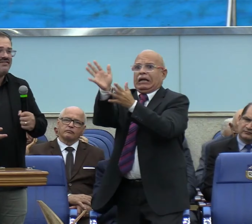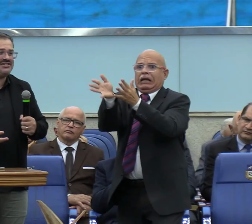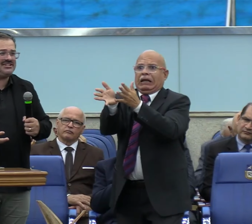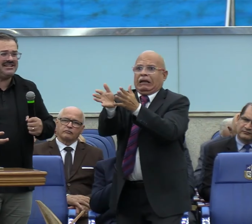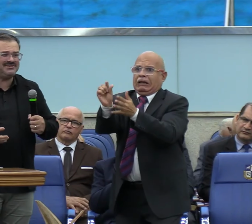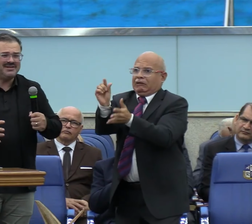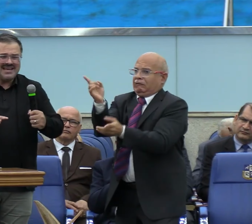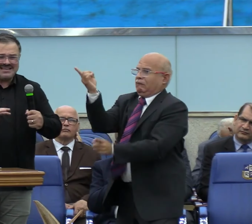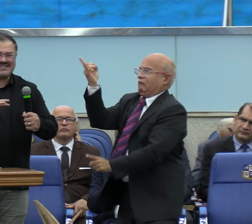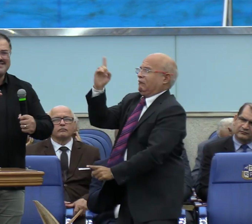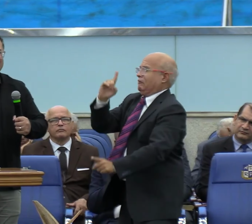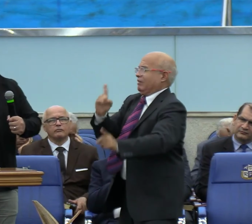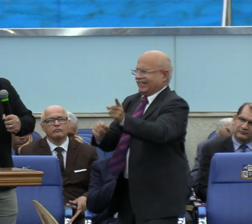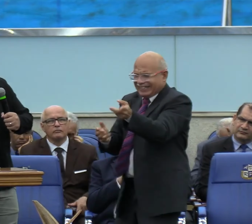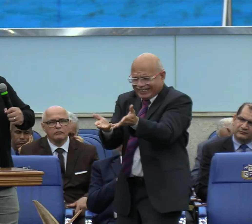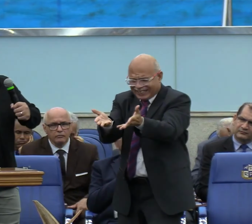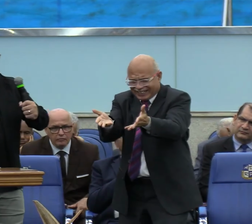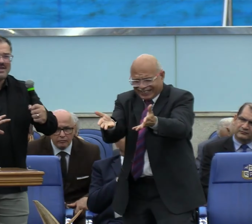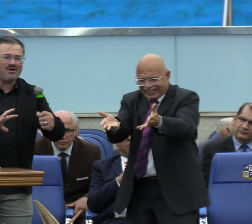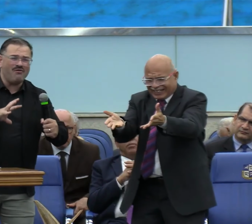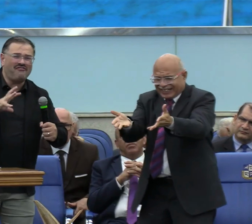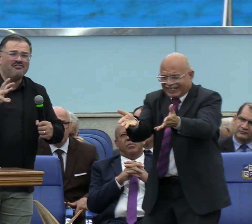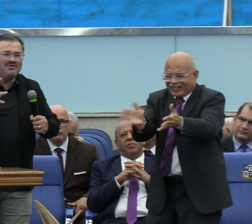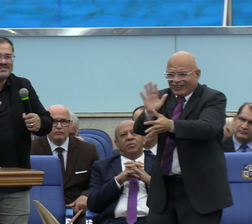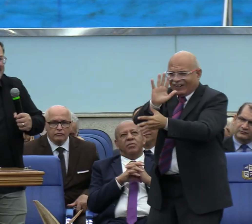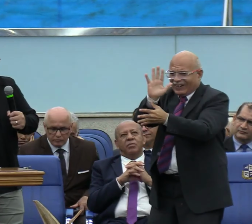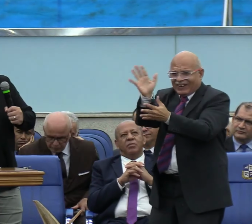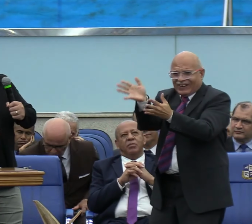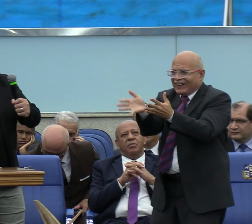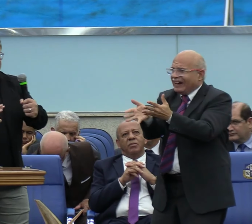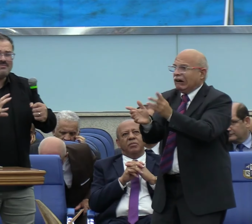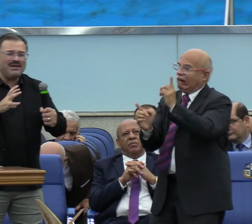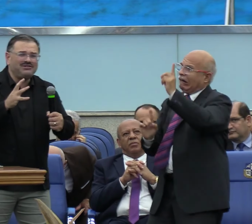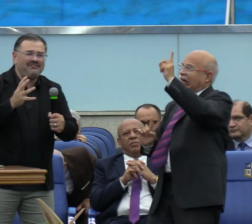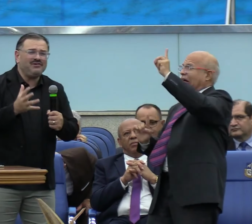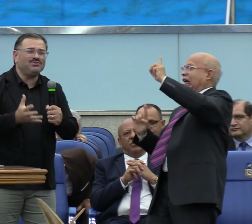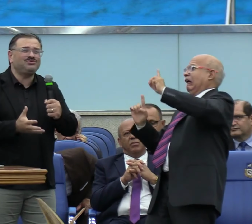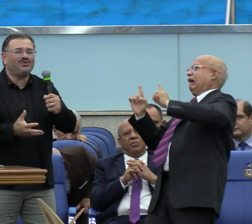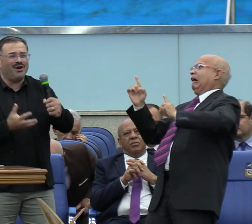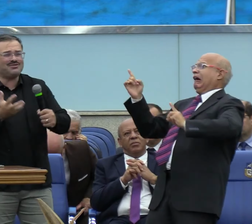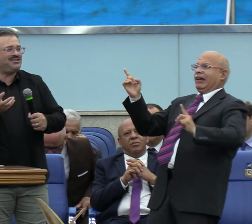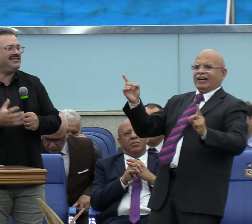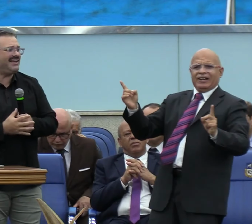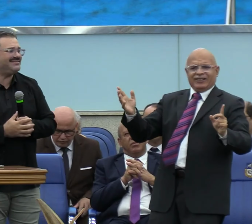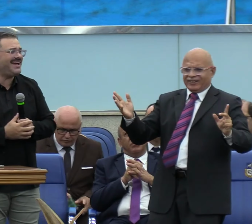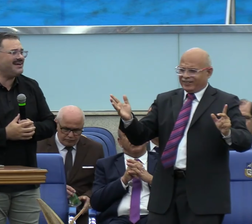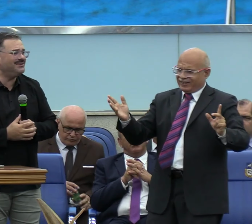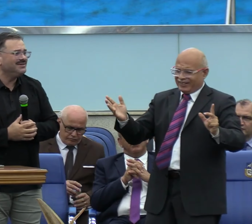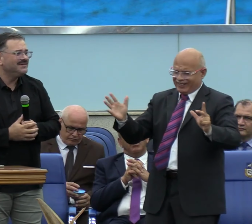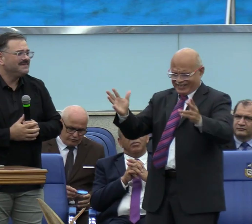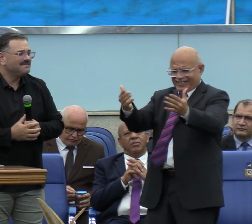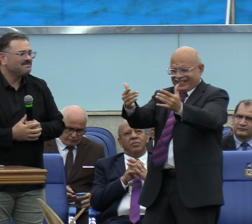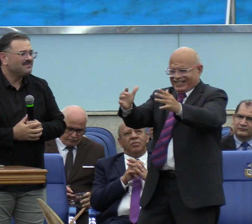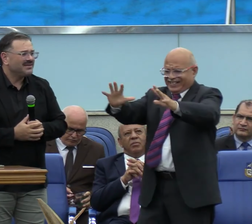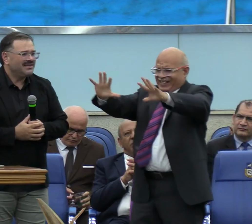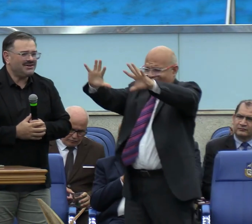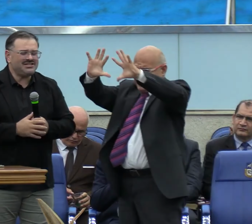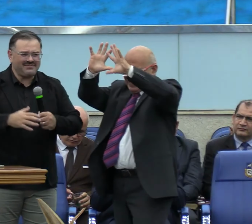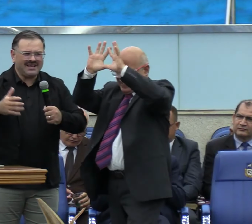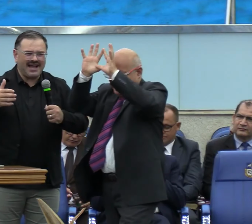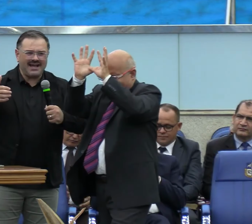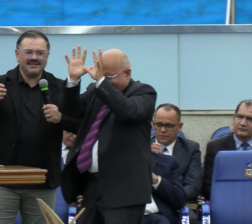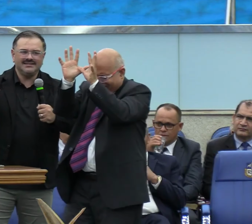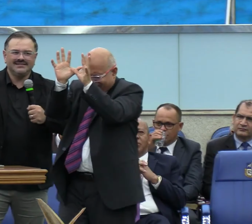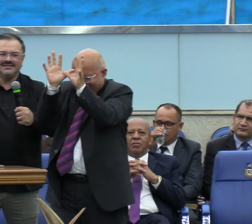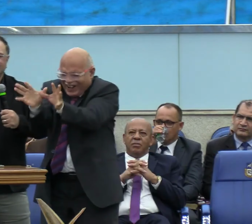novo convertido, e a sinalização dele era meio confusa, um pouco meio dificultoso de entendê-lo. Eu disse: